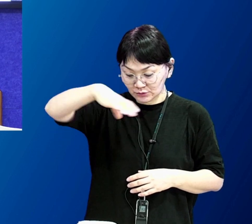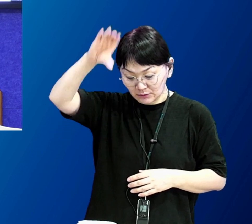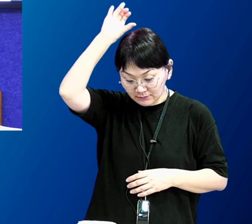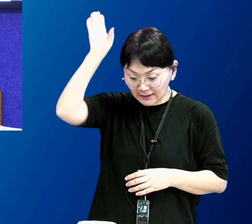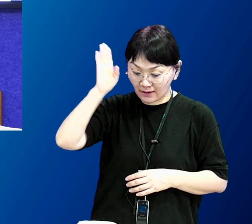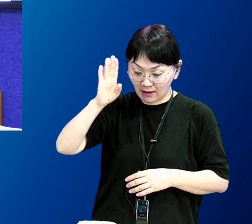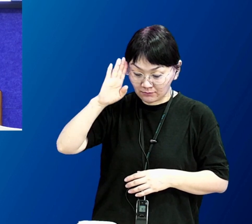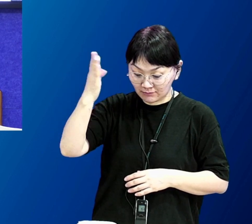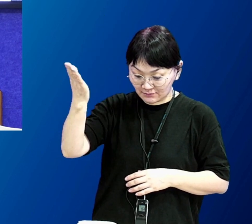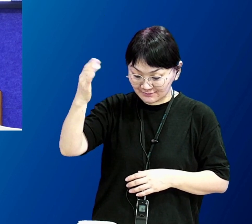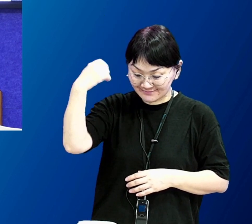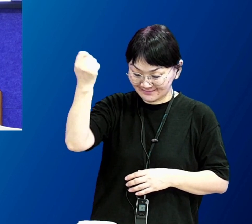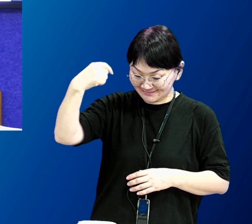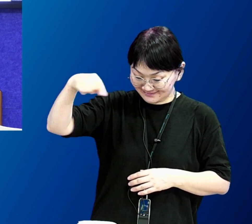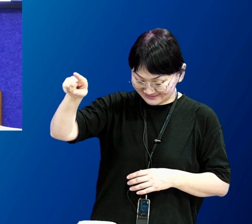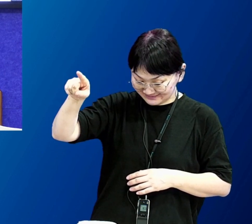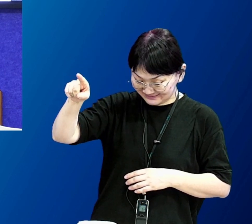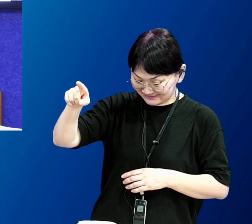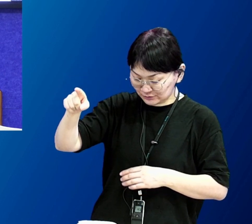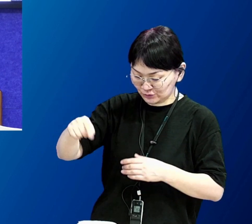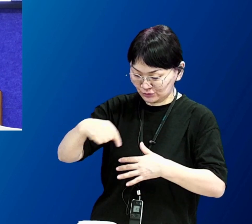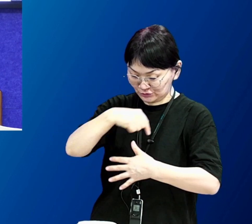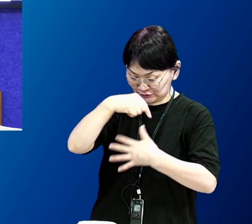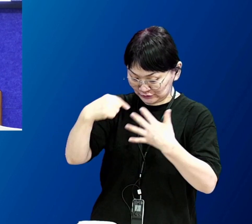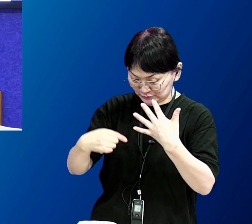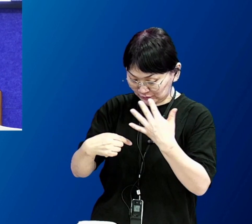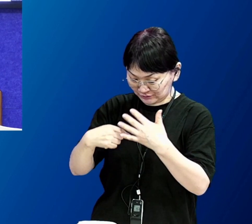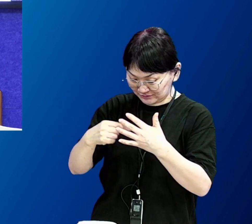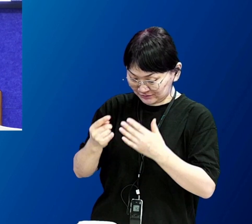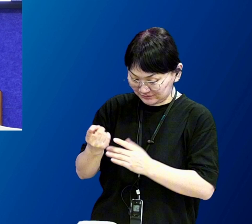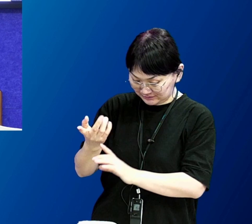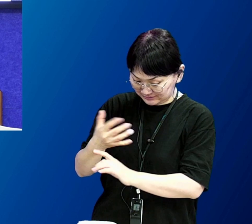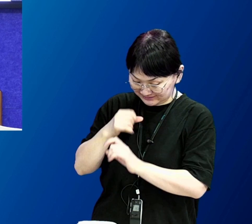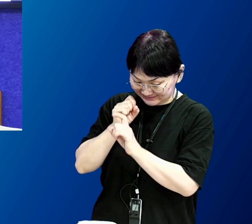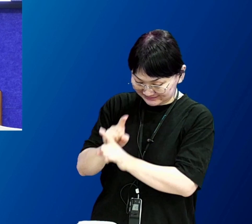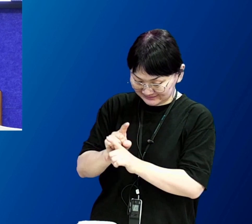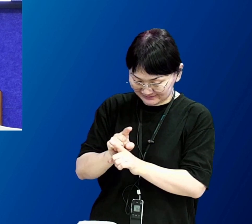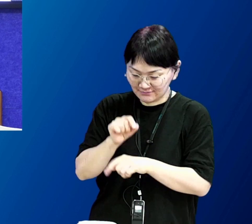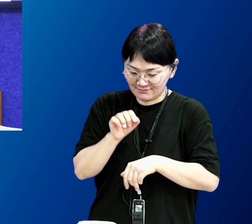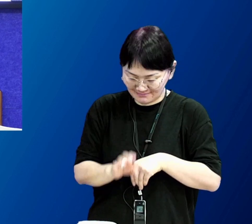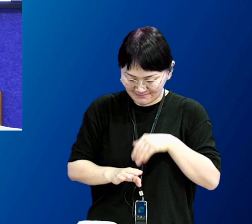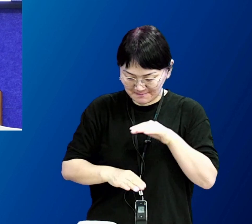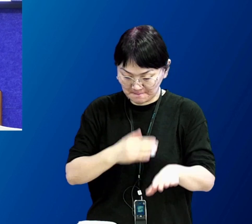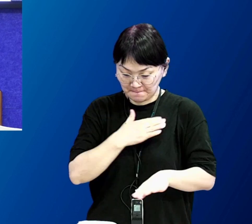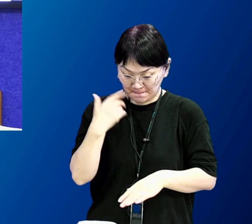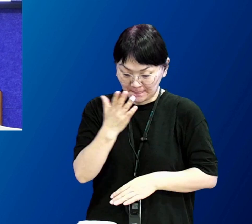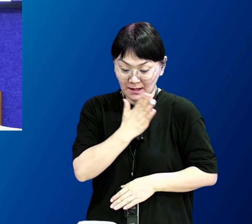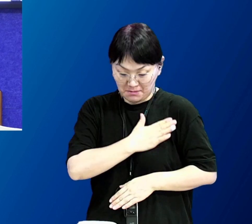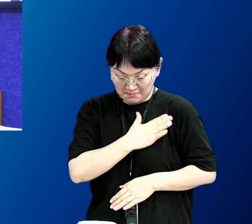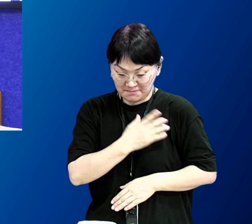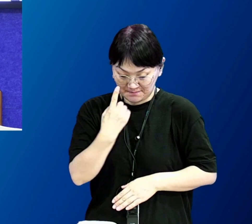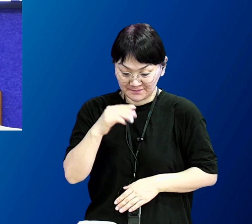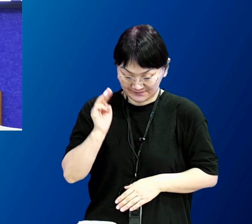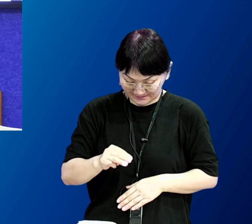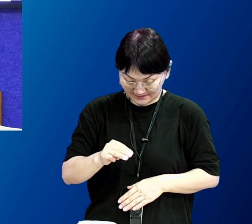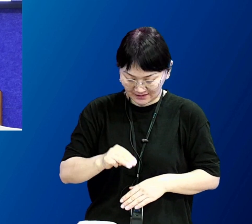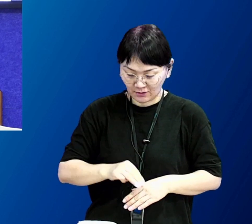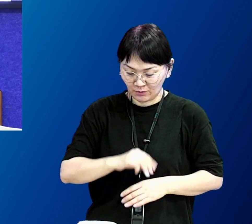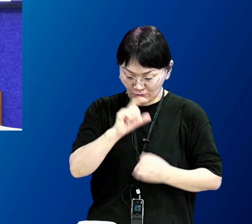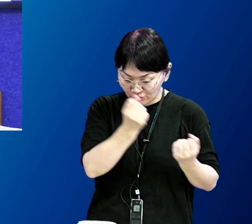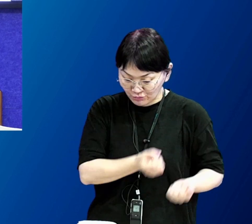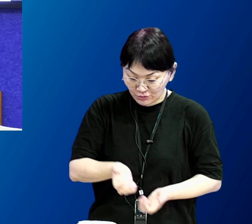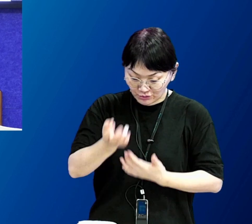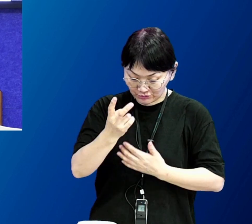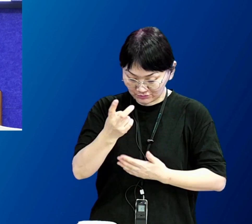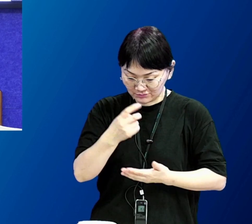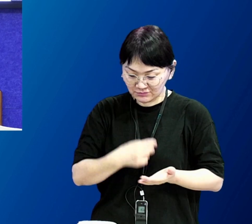Соломон эцэг Давидын хаан тогтоолуудаар алхаж эзэнд хайртай байсан хэдий ч мөрөглөлийн өндөрлгүүд